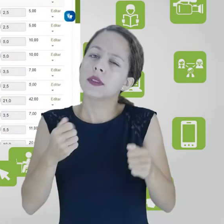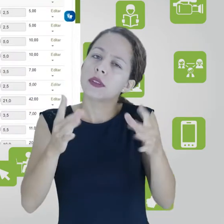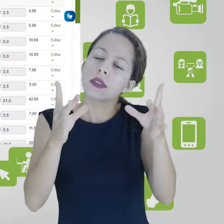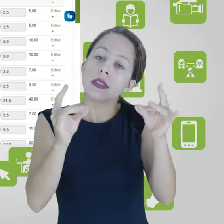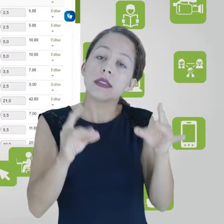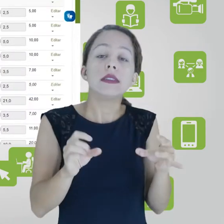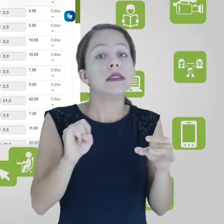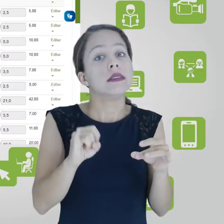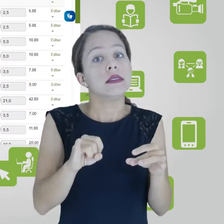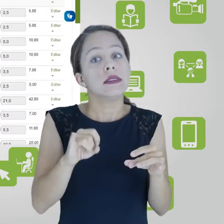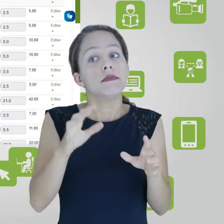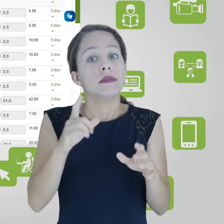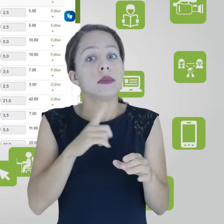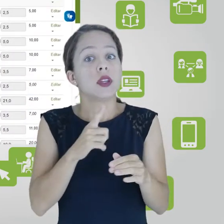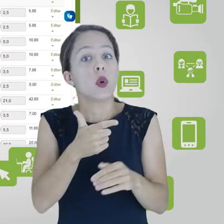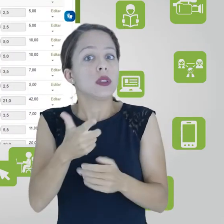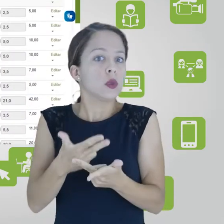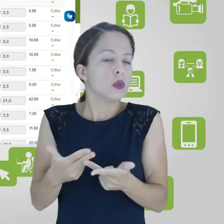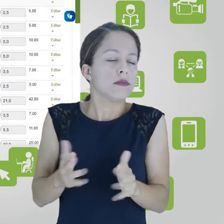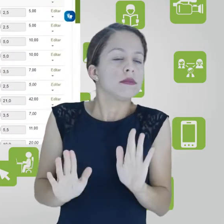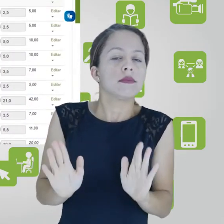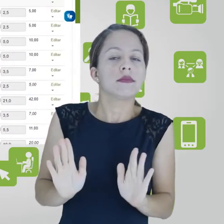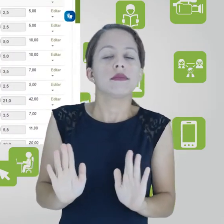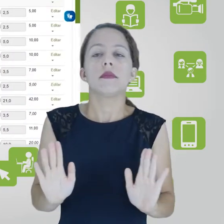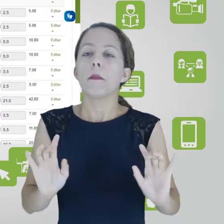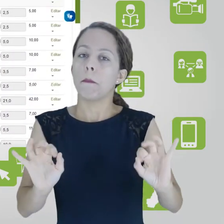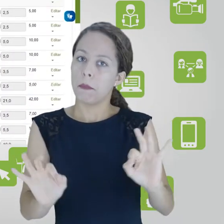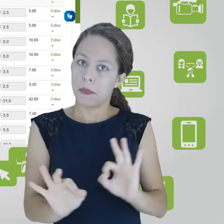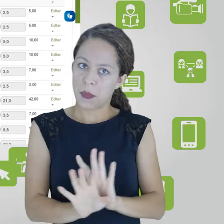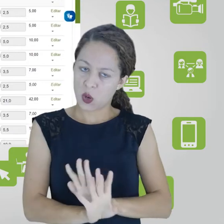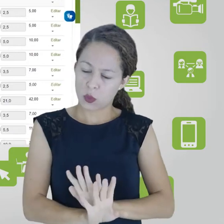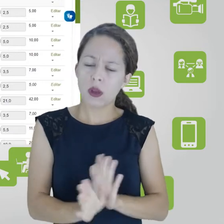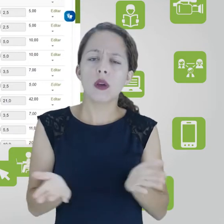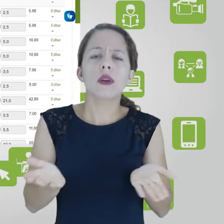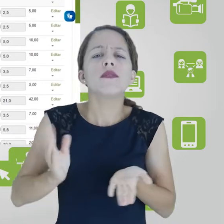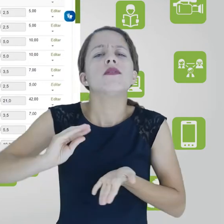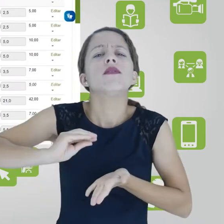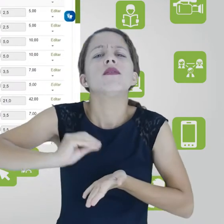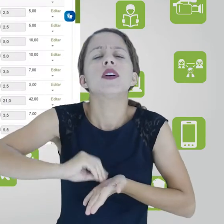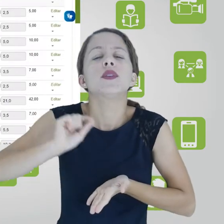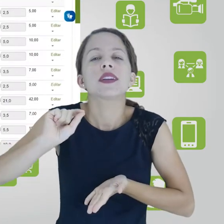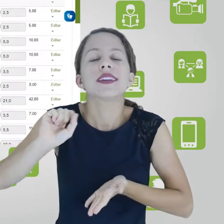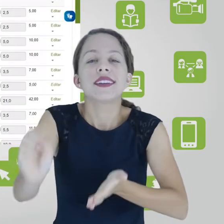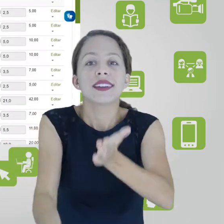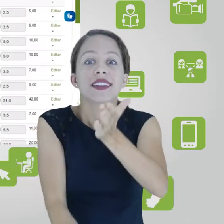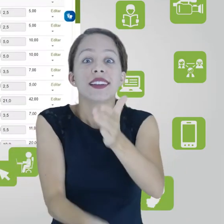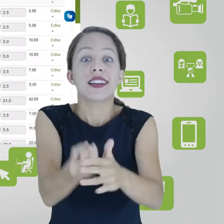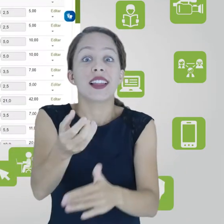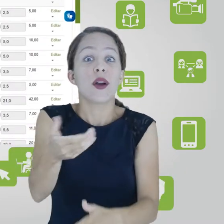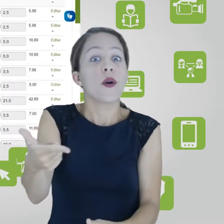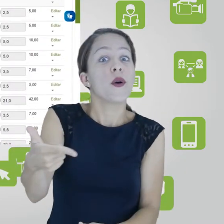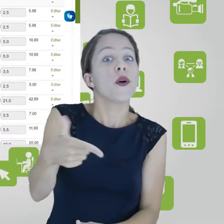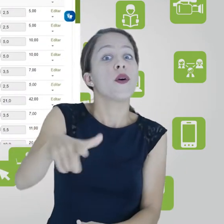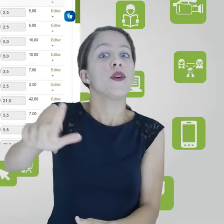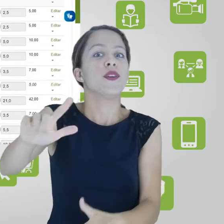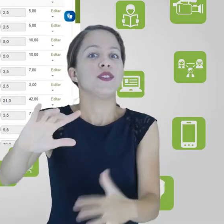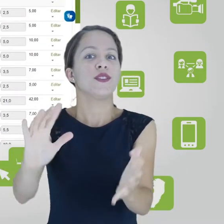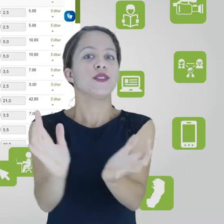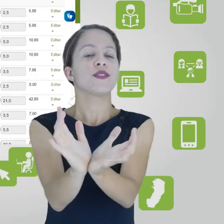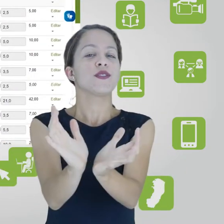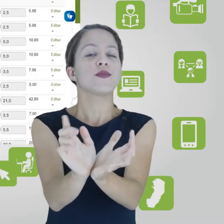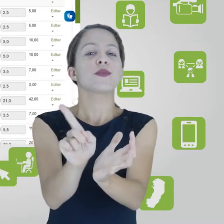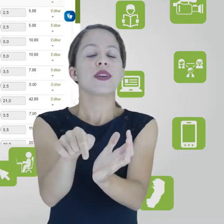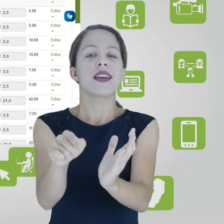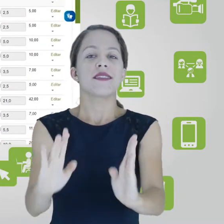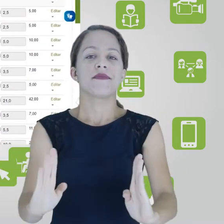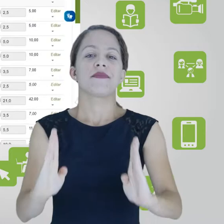58. A gente só precisa especificar quando é maior nota. Bom, até aqui está um passo. O que falta fazer agora? Falta criar